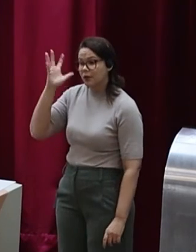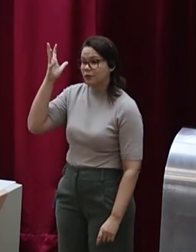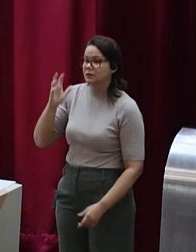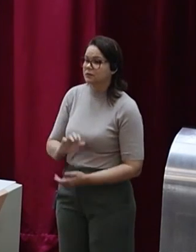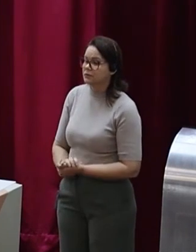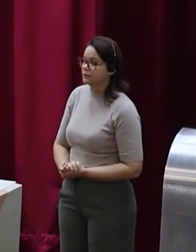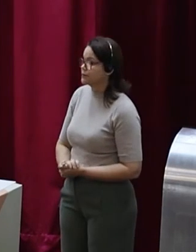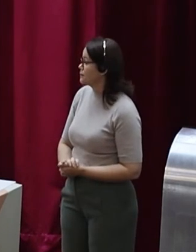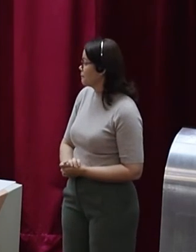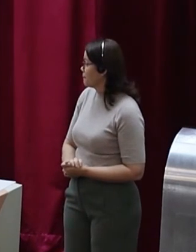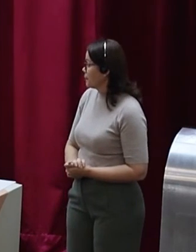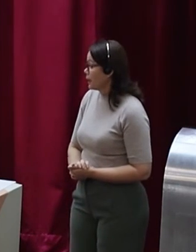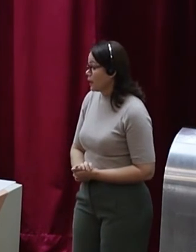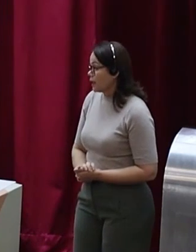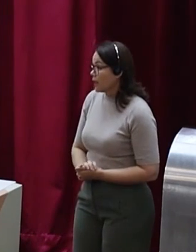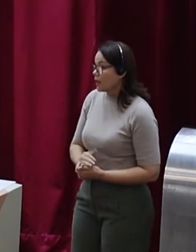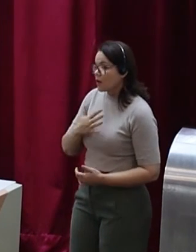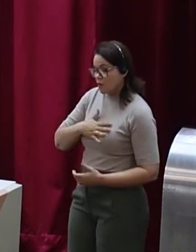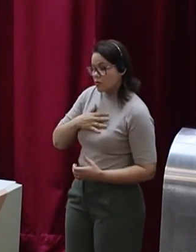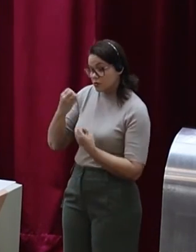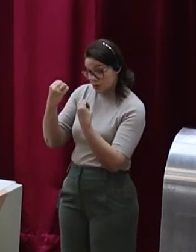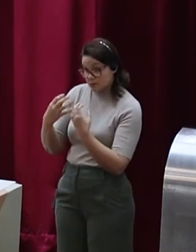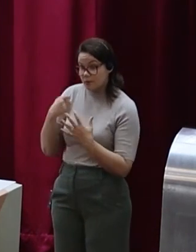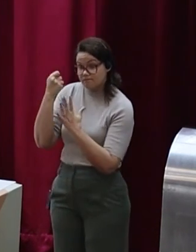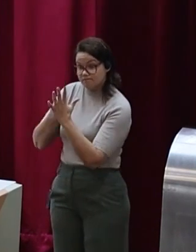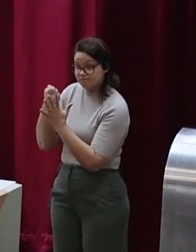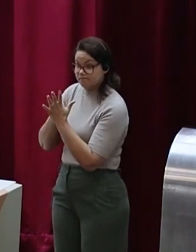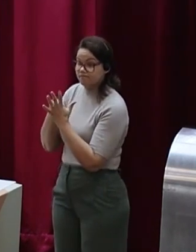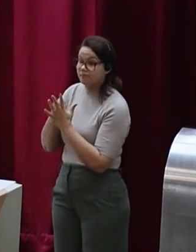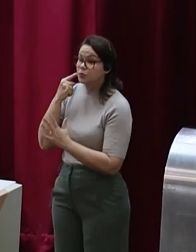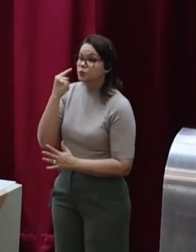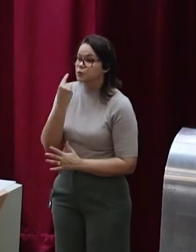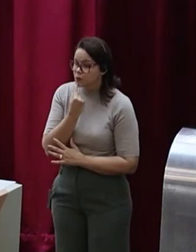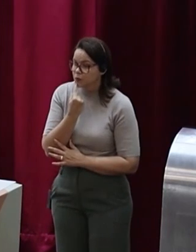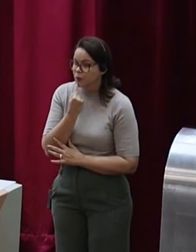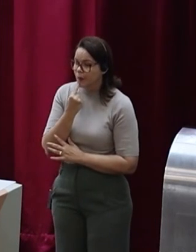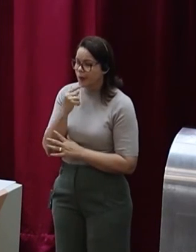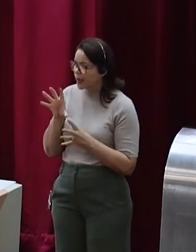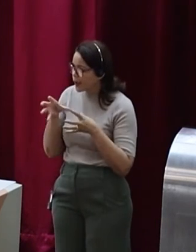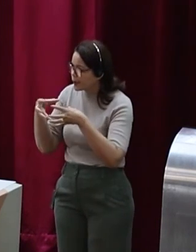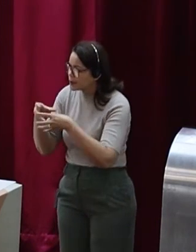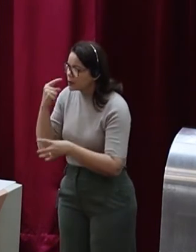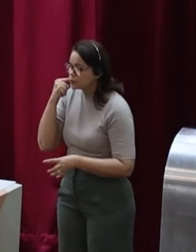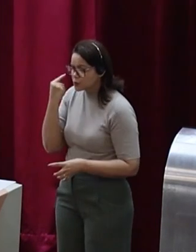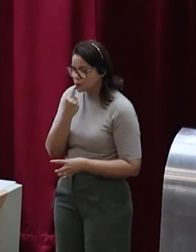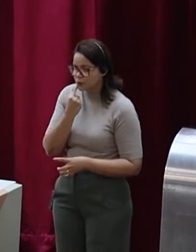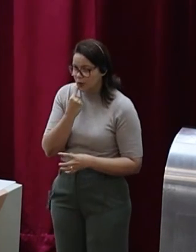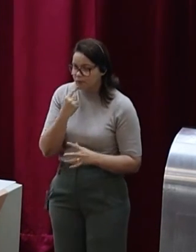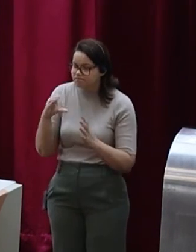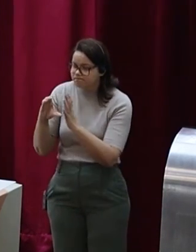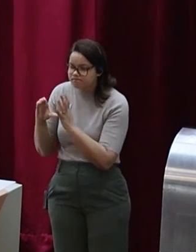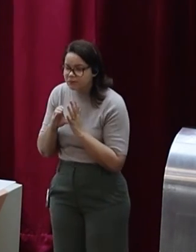gosto de citar a militância da comunidade surda. Comunidade surda que, durante